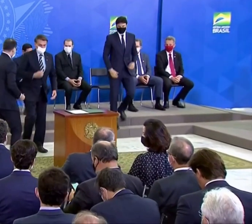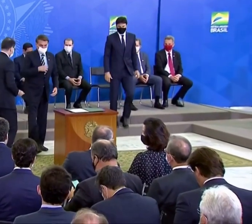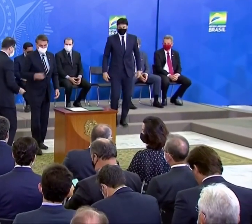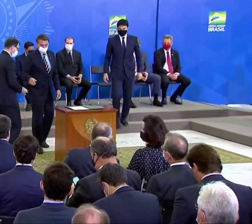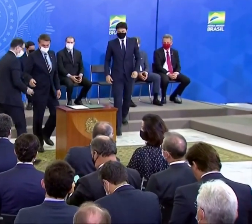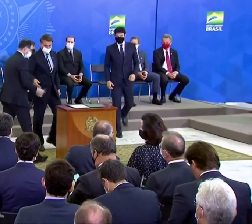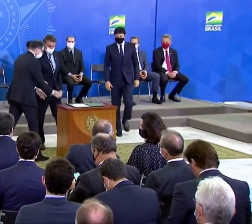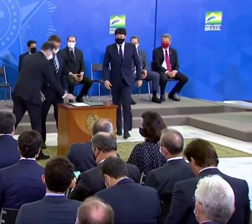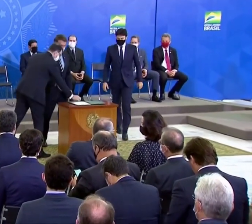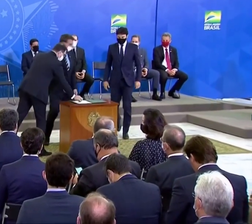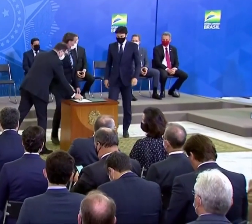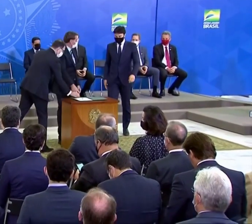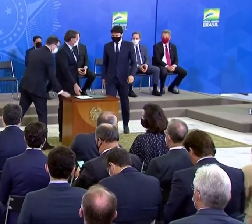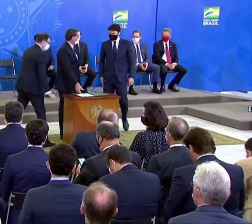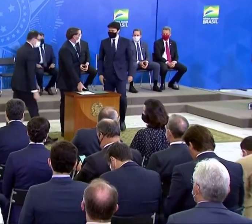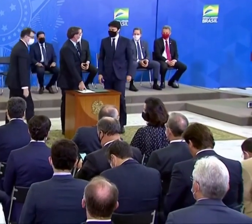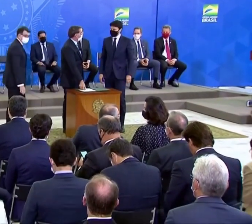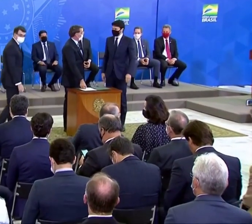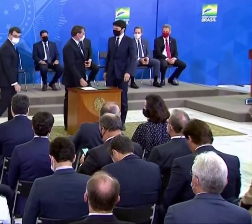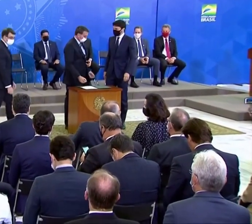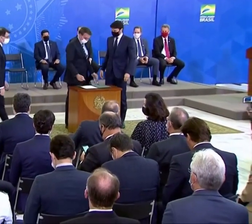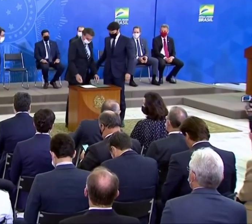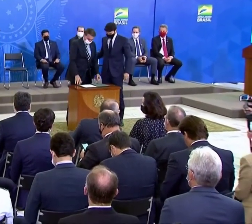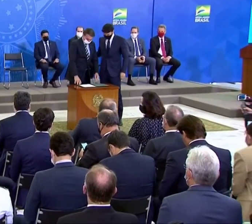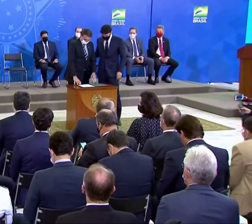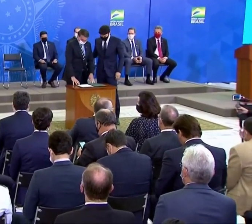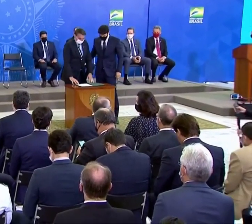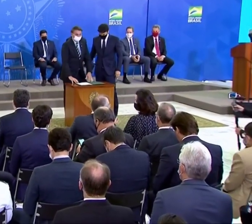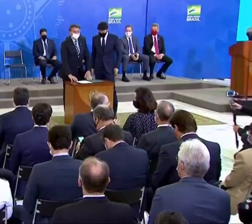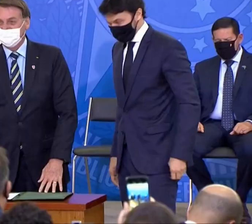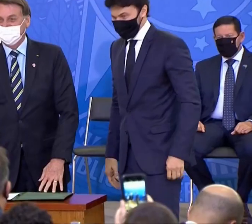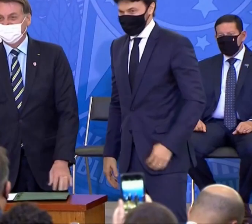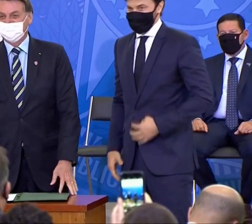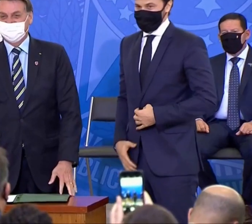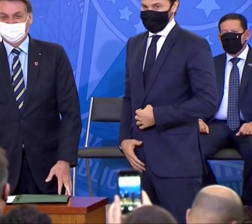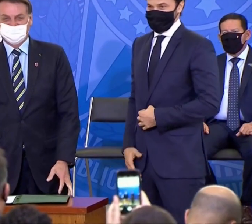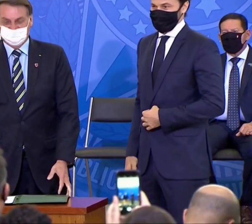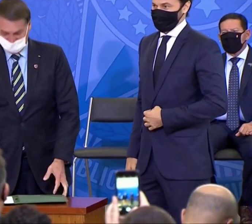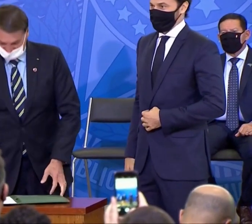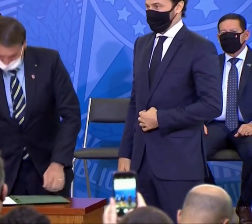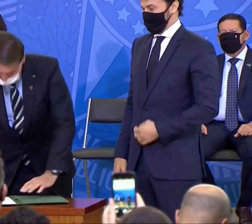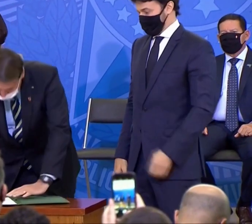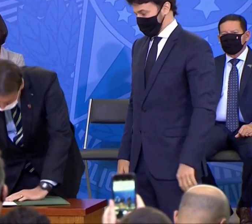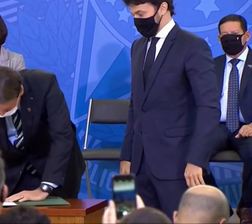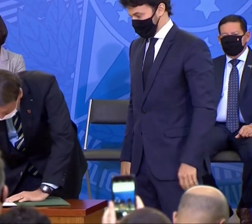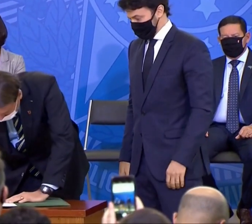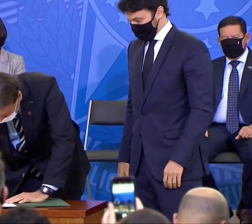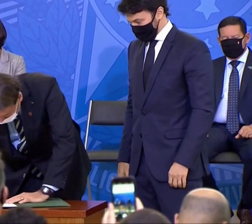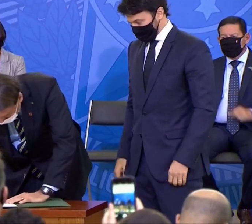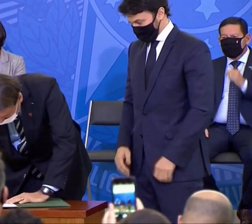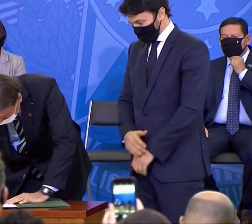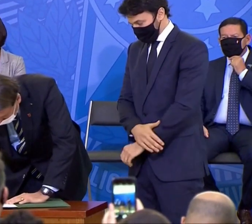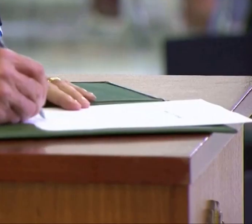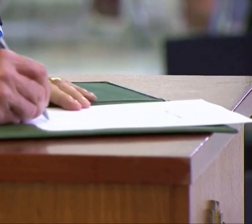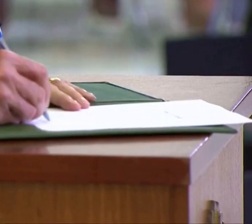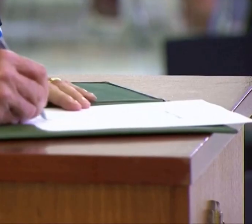destacou a transformação e o impacto da pandemia do convívio 19 na vida das pessoas e os efeitos na saúde pública e na economia